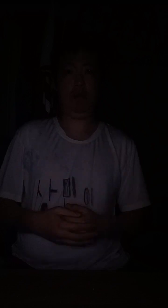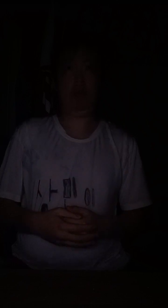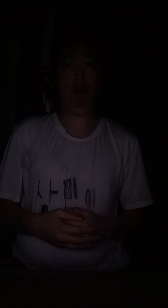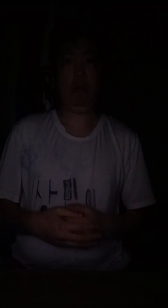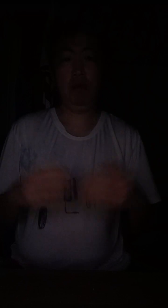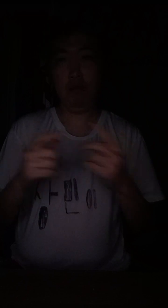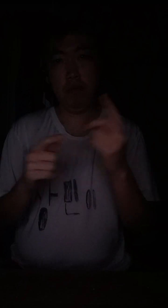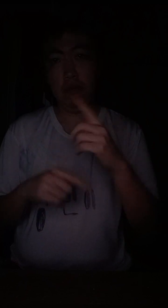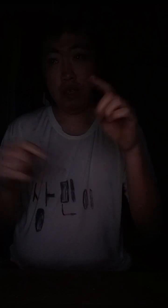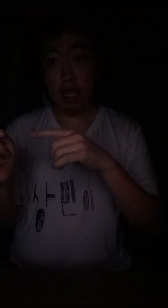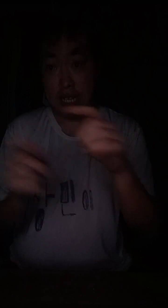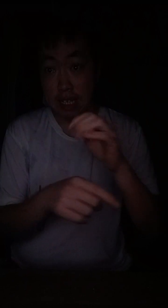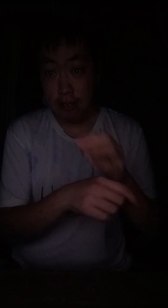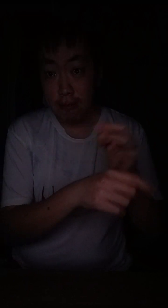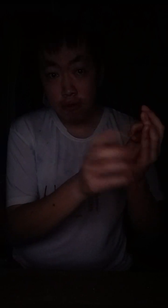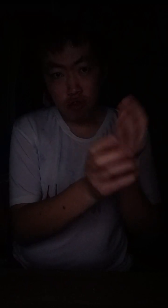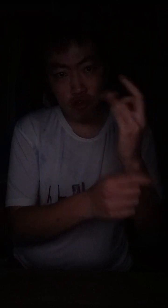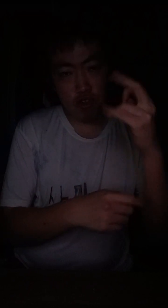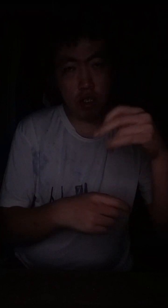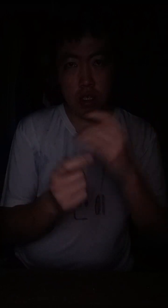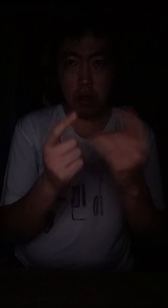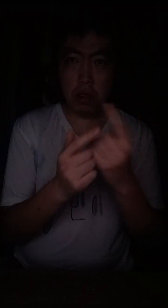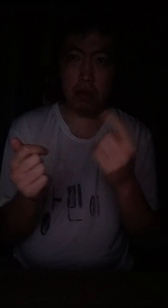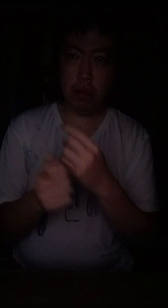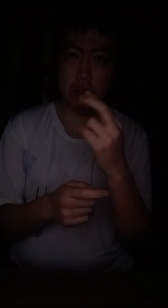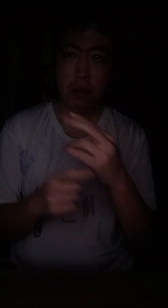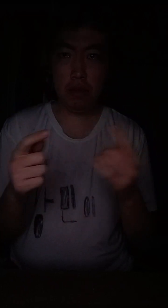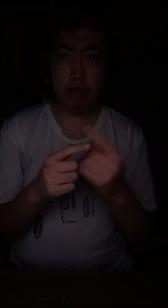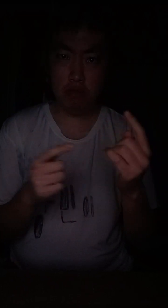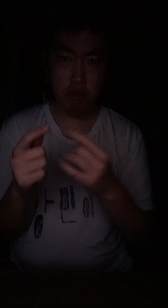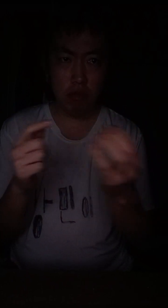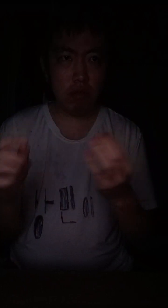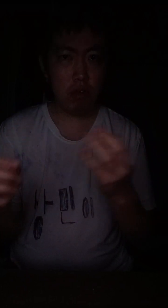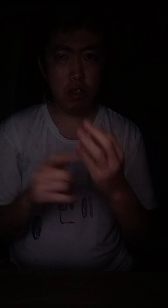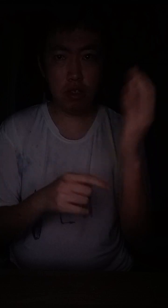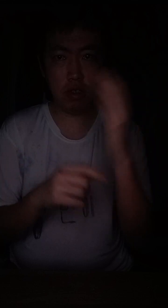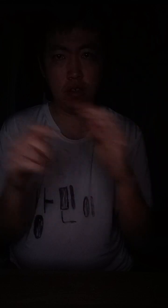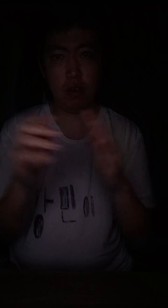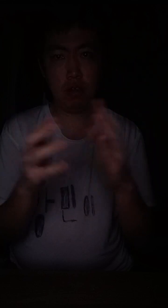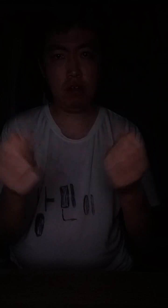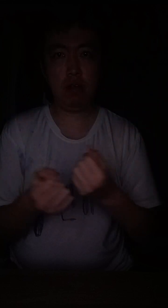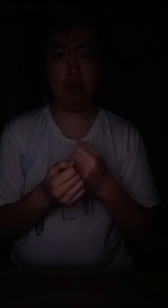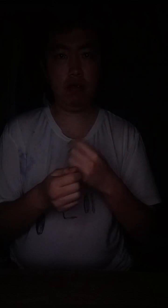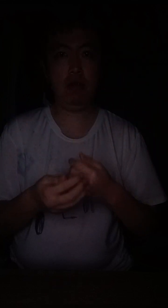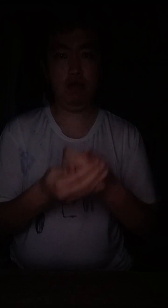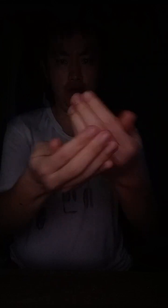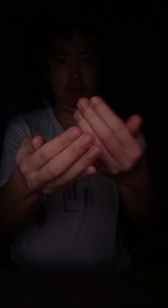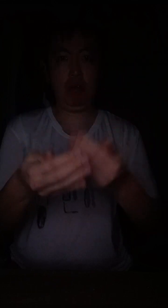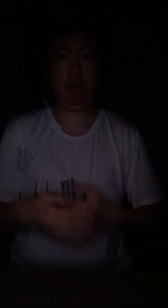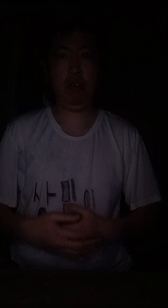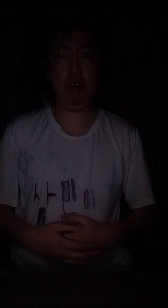박 후보자를 향한 KBS 기자들의 사퇴 요구는 전국적으로 확산되고 있습니다. 재은효 기자입니다.